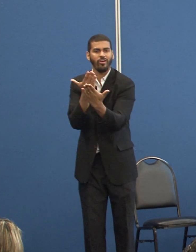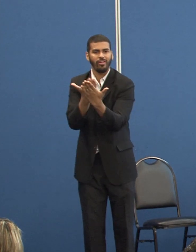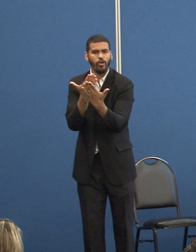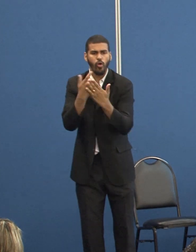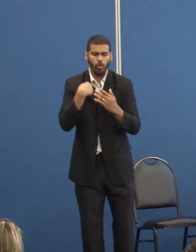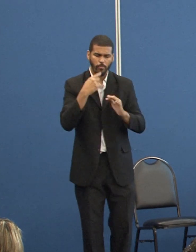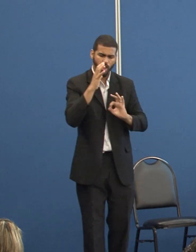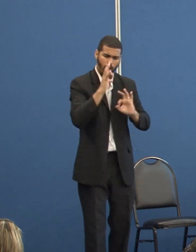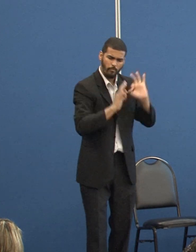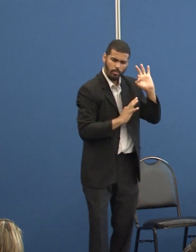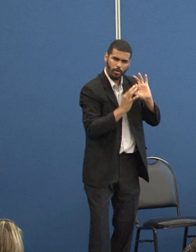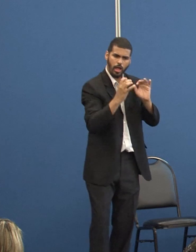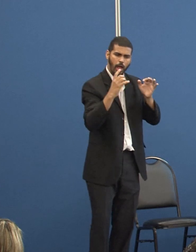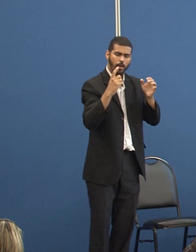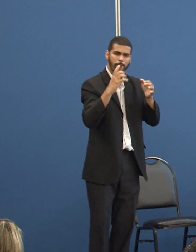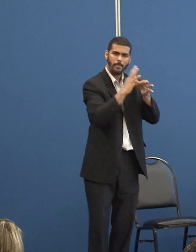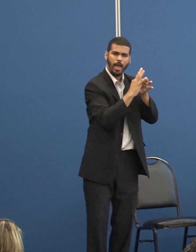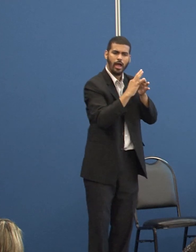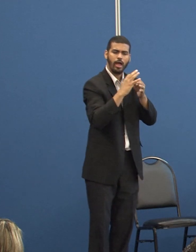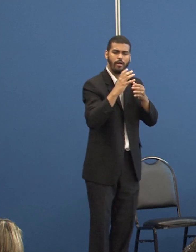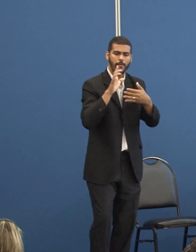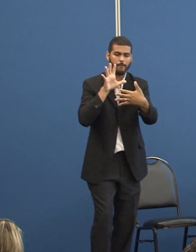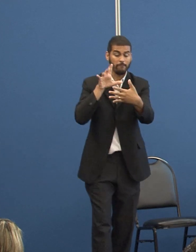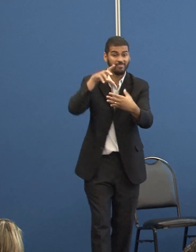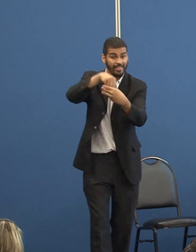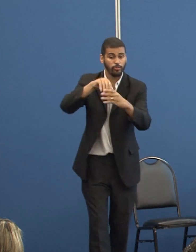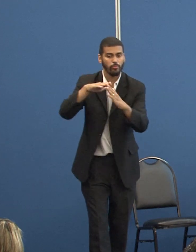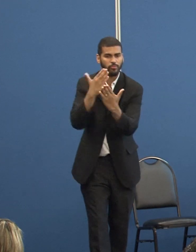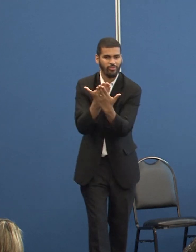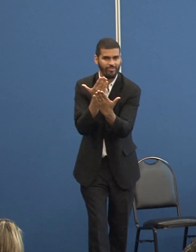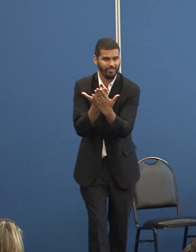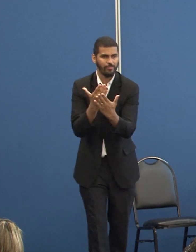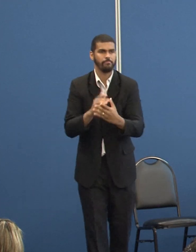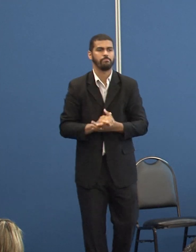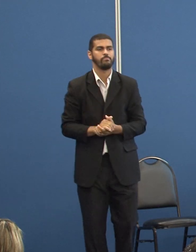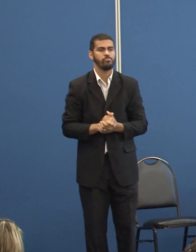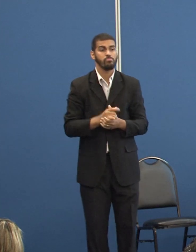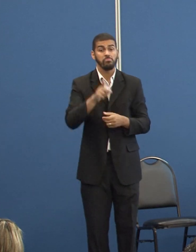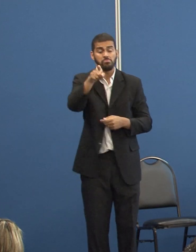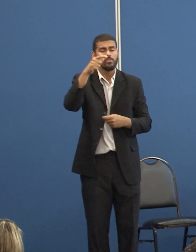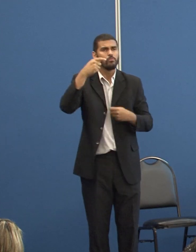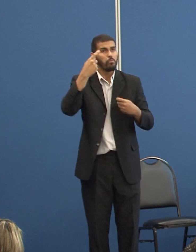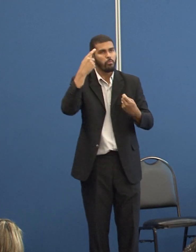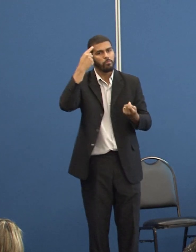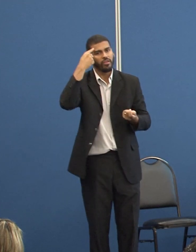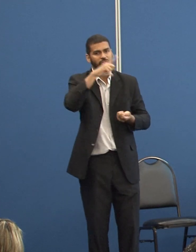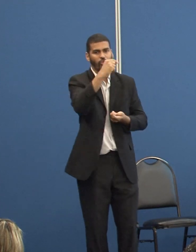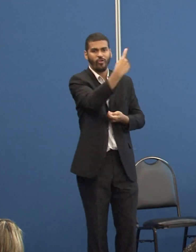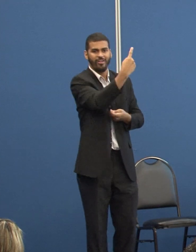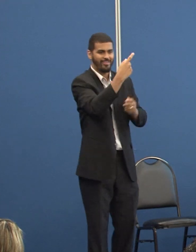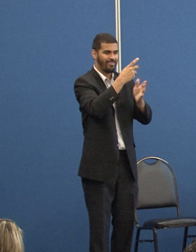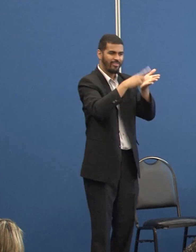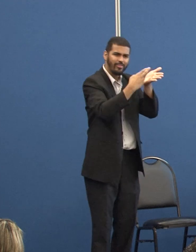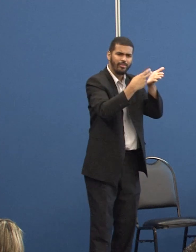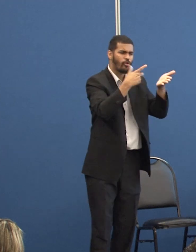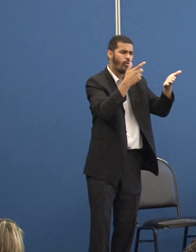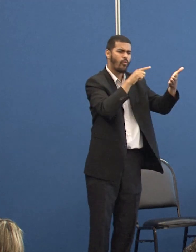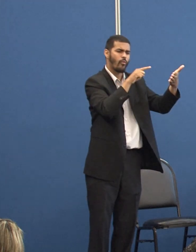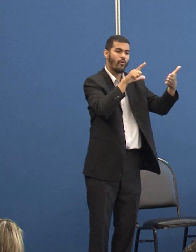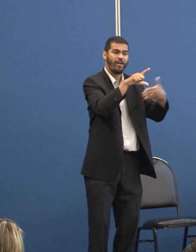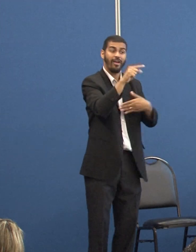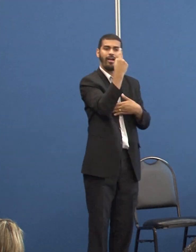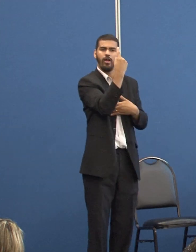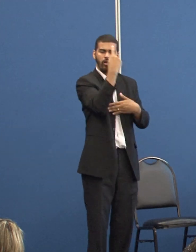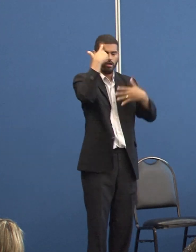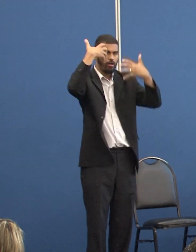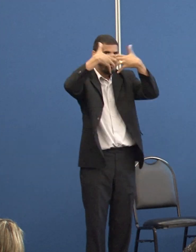unidade? Então, pensem num recurso desse, né, para já começar. Eu acho que a gente